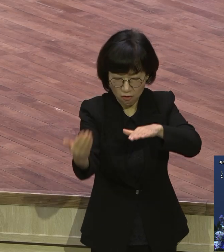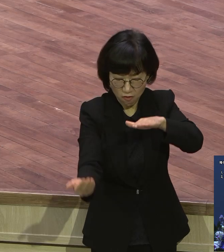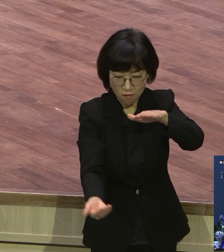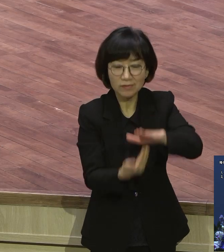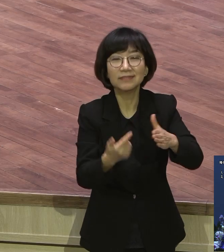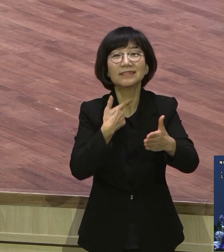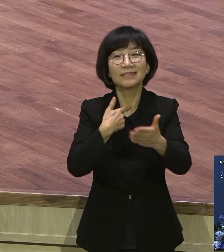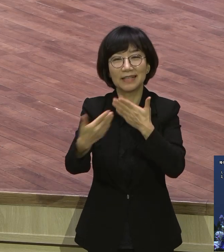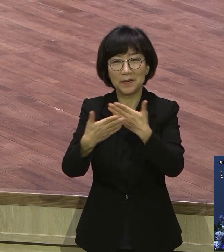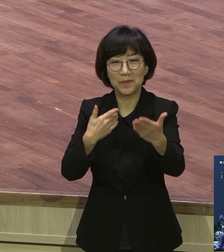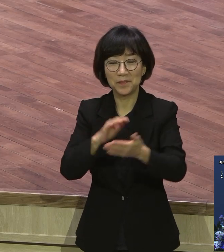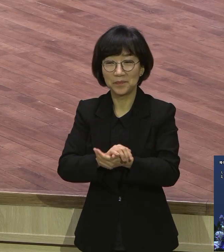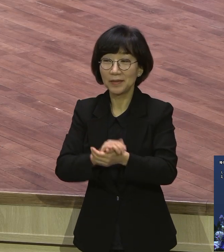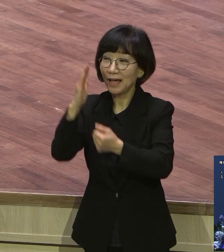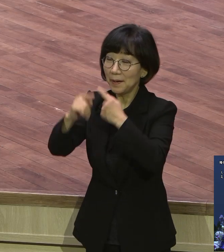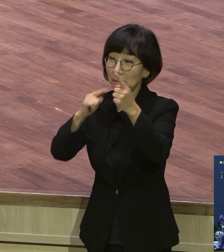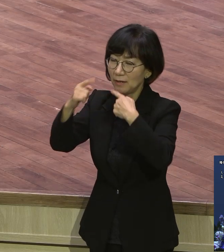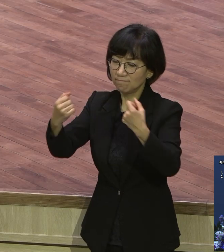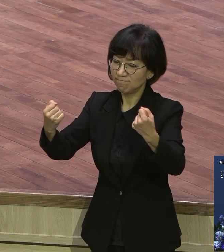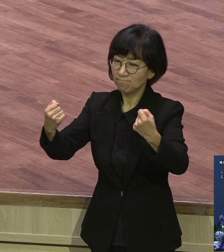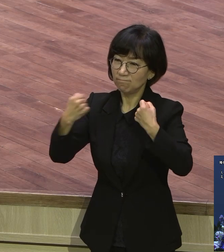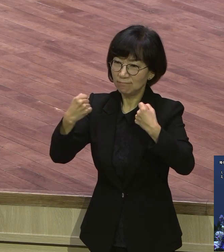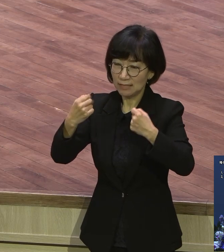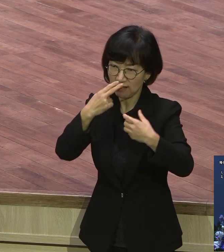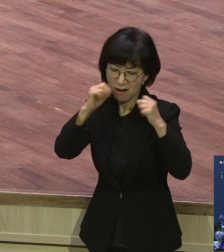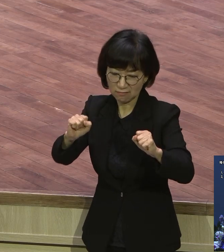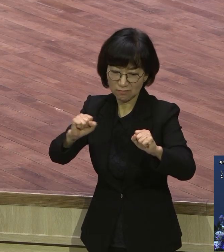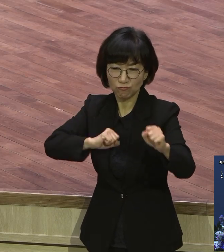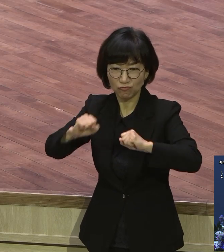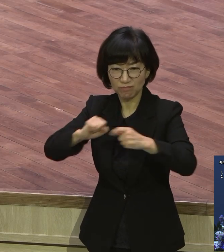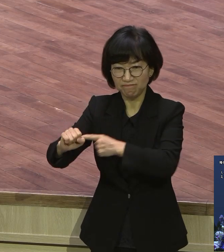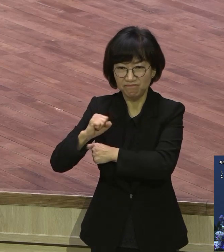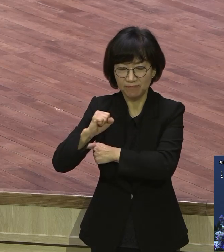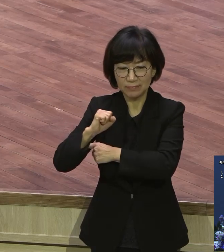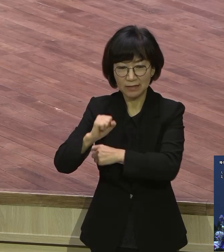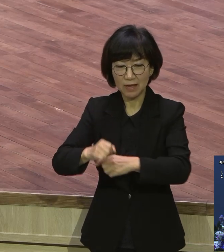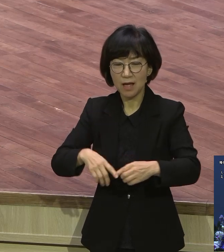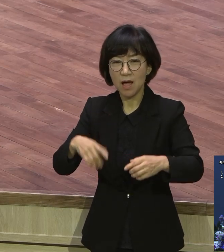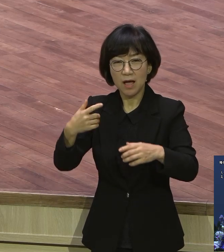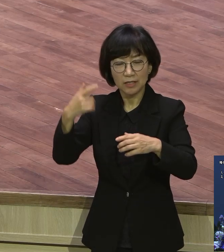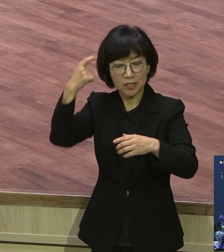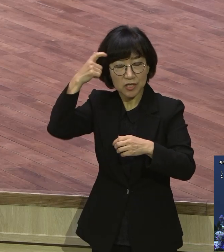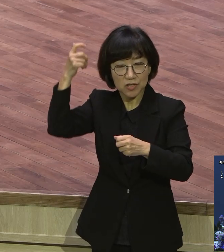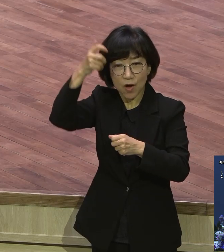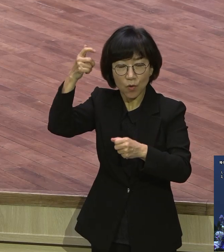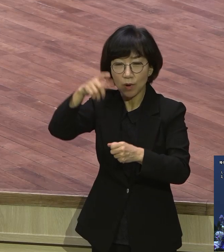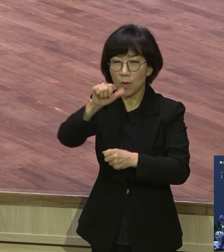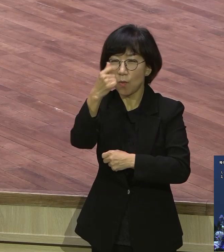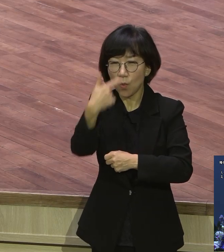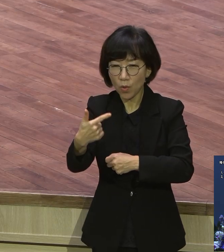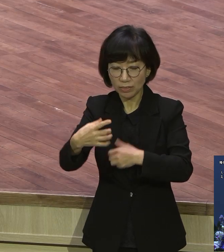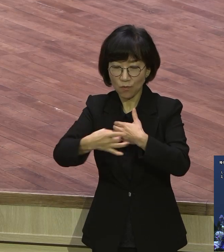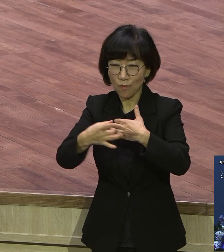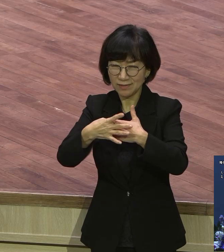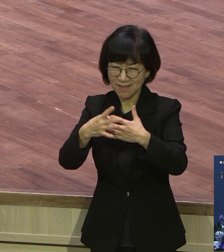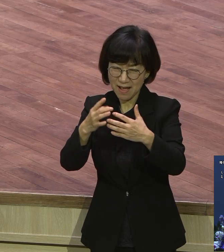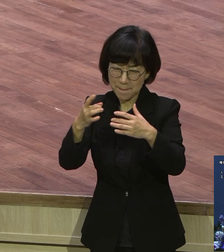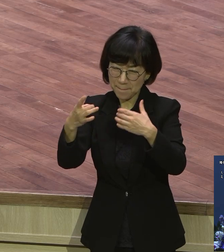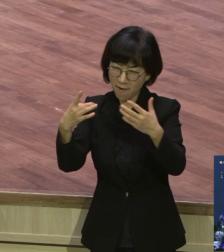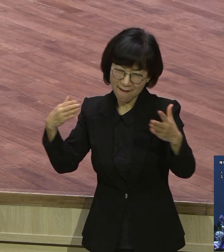살았고 운동력이 있어 영과 홍과 관줄과 골수를 찔러 쪼개는 지유를 체험한 이런 사람 하나님